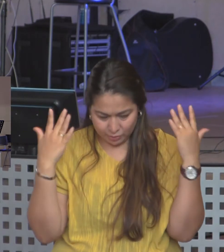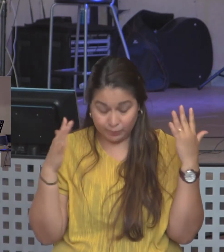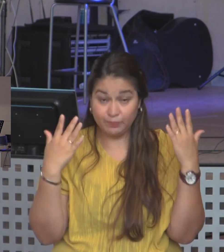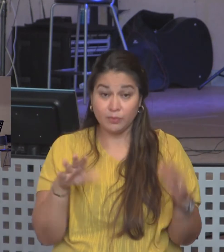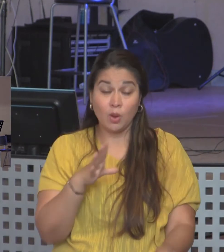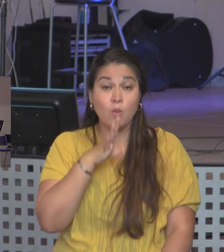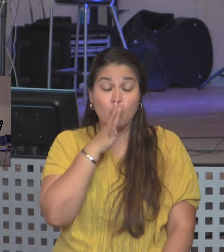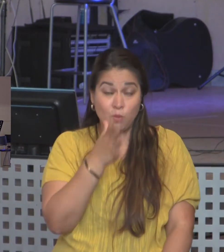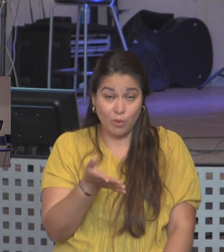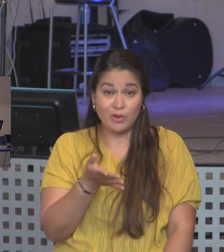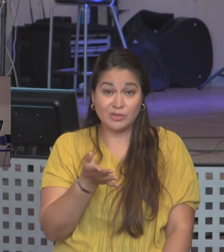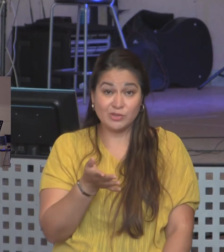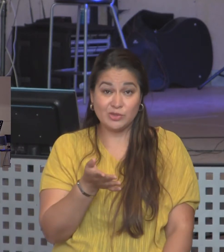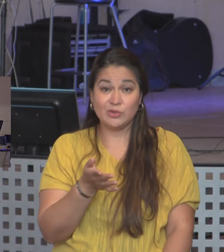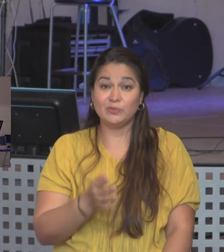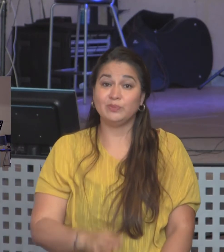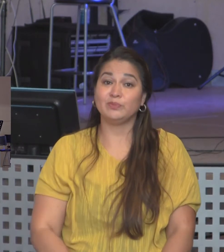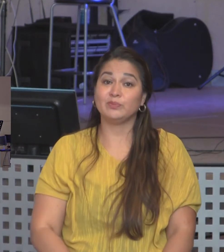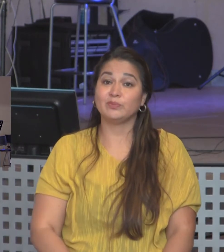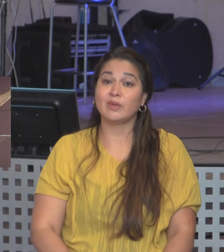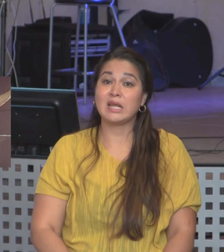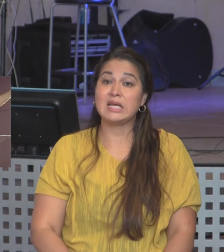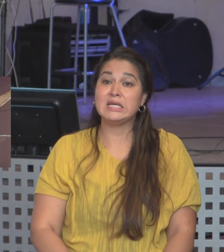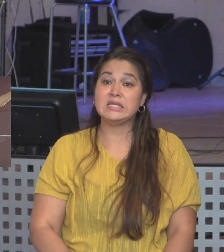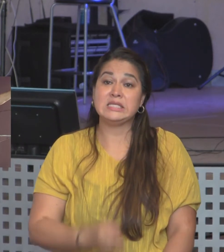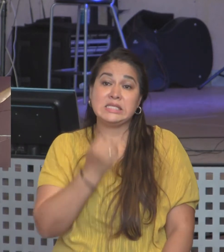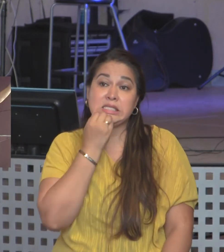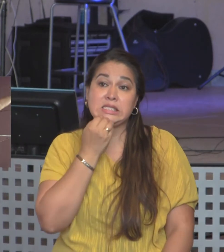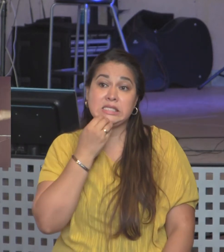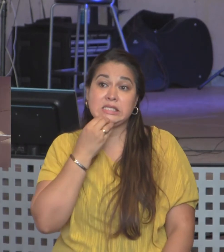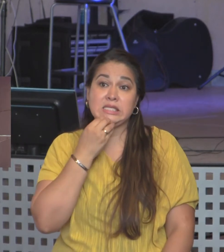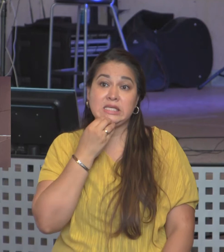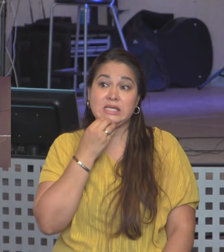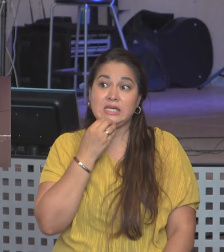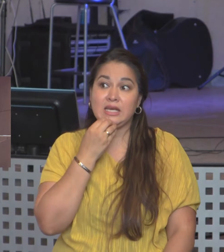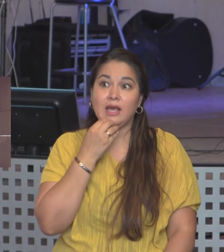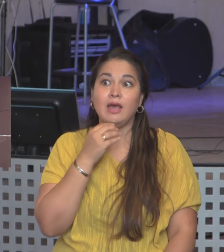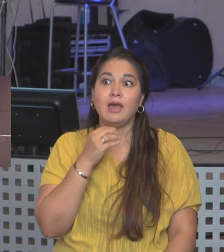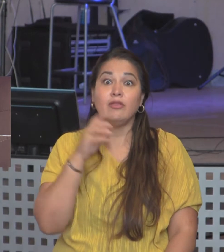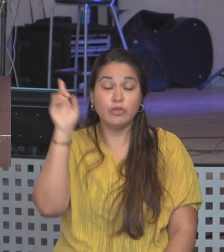Por eso es que Él dijo, sea la luz, y la luz fue.